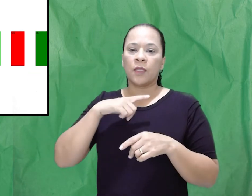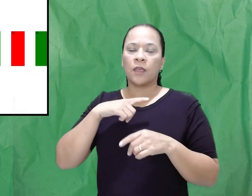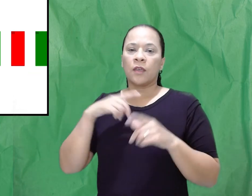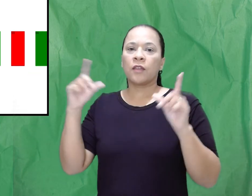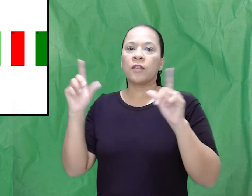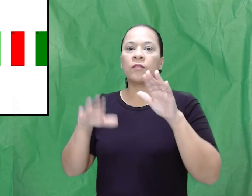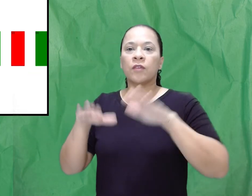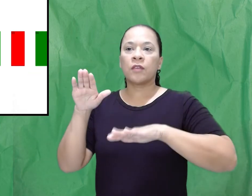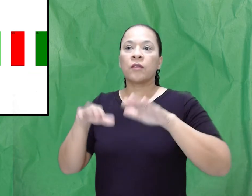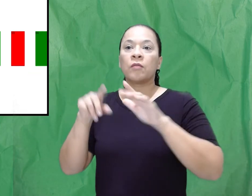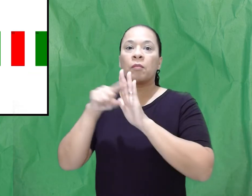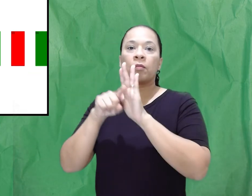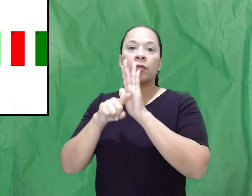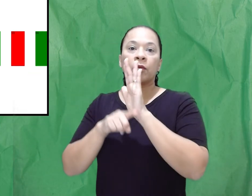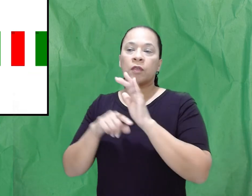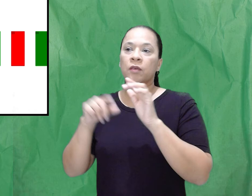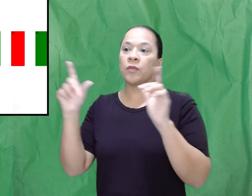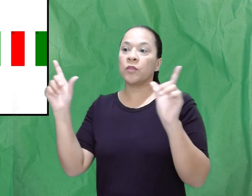para caber na mesma linha.